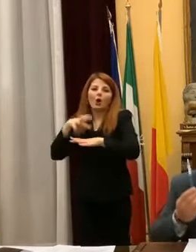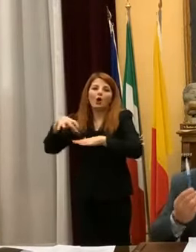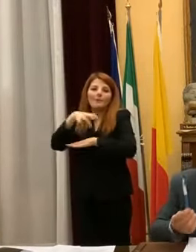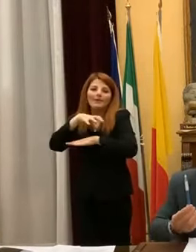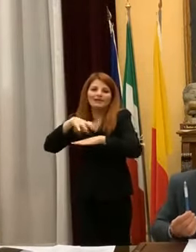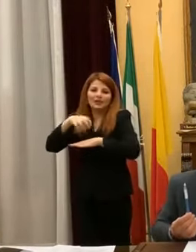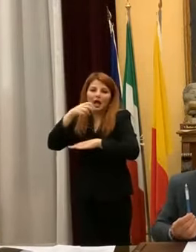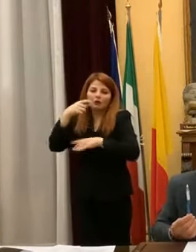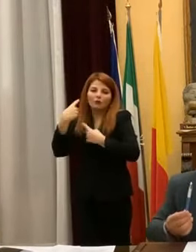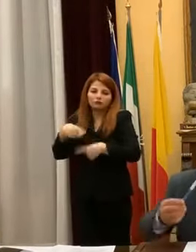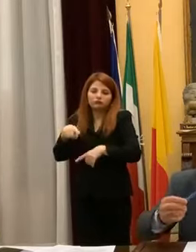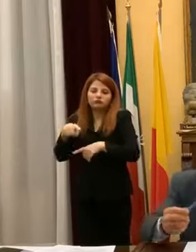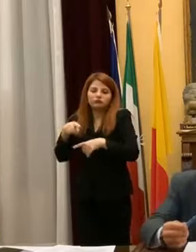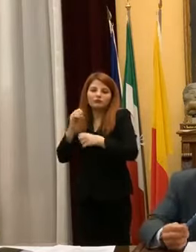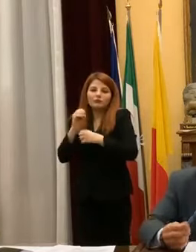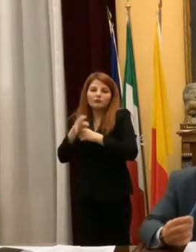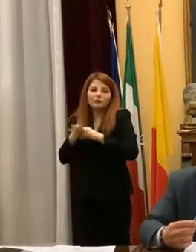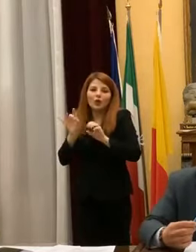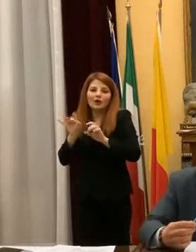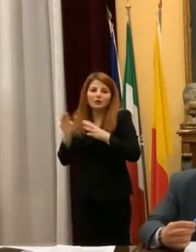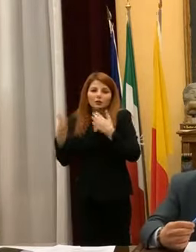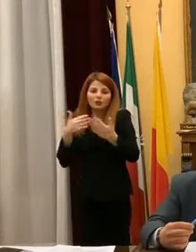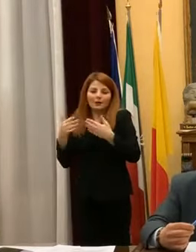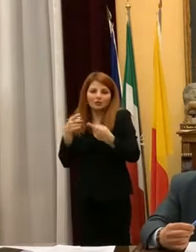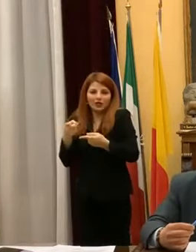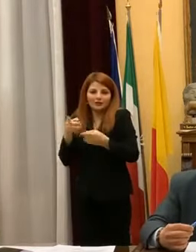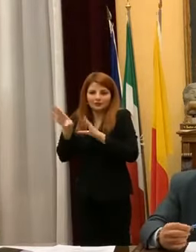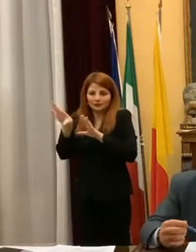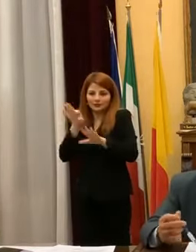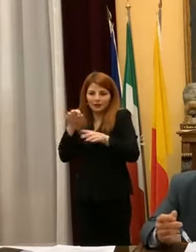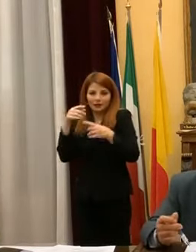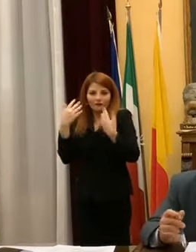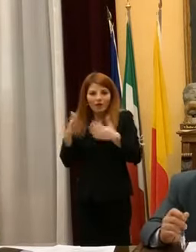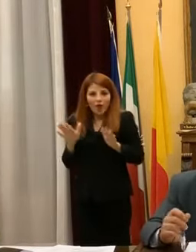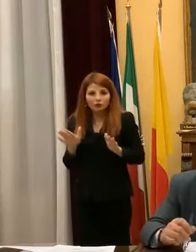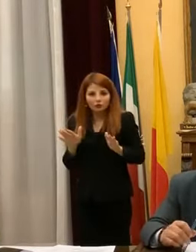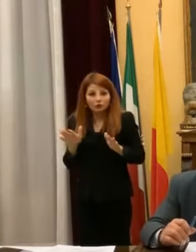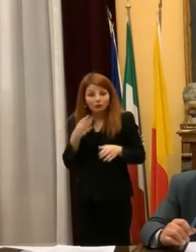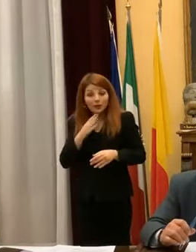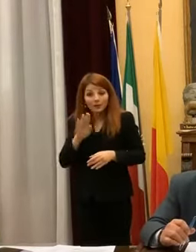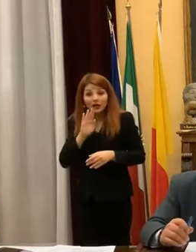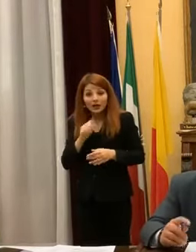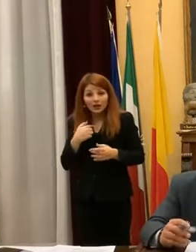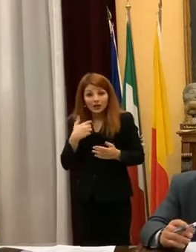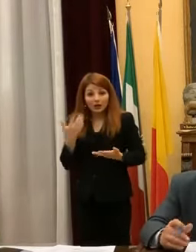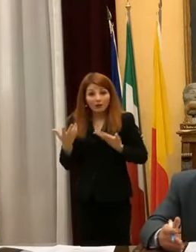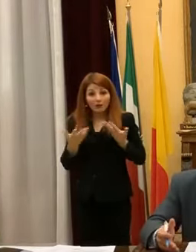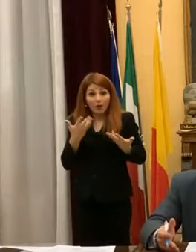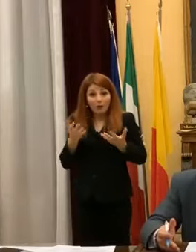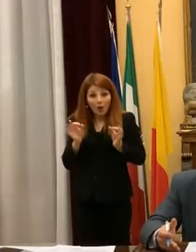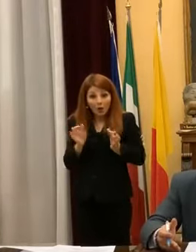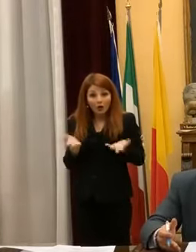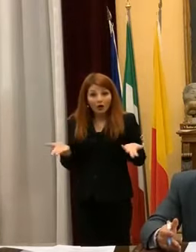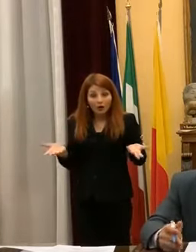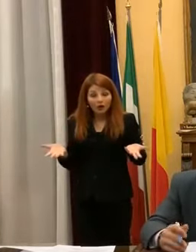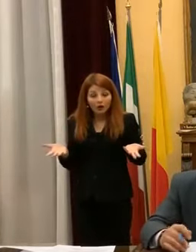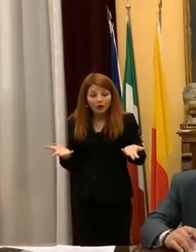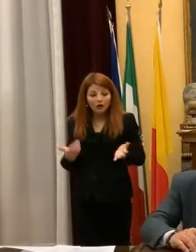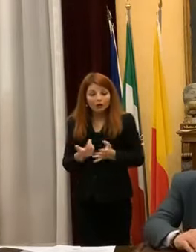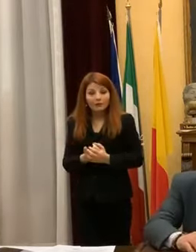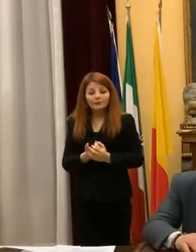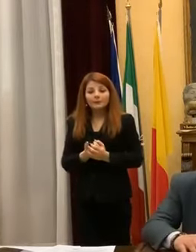commissario per l'emergenza sanitaria. E allora tutto questo ovviamente ha comportato